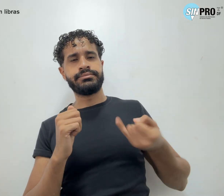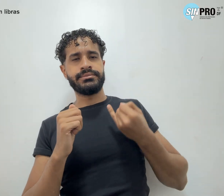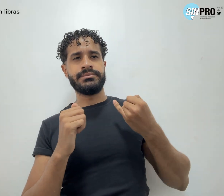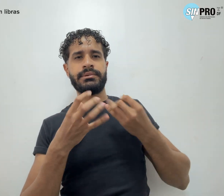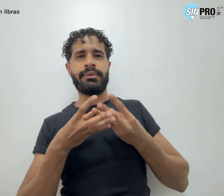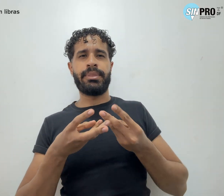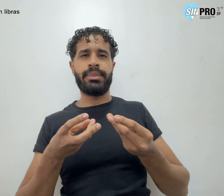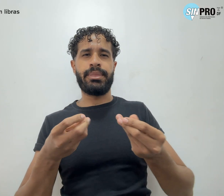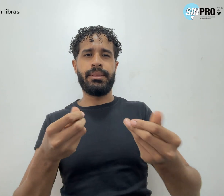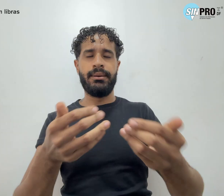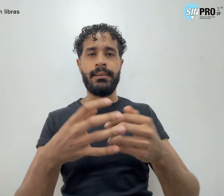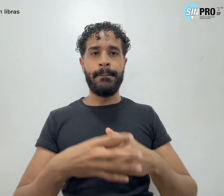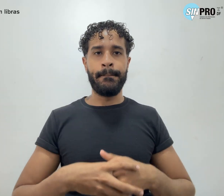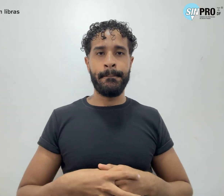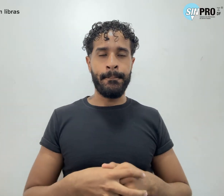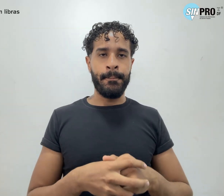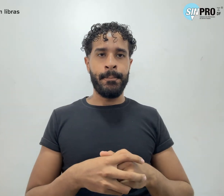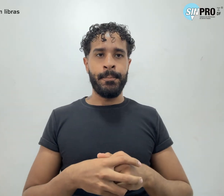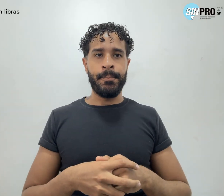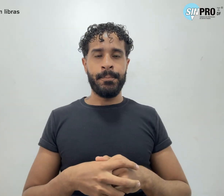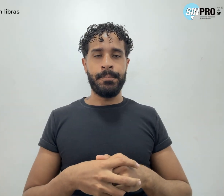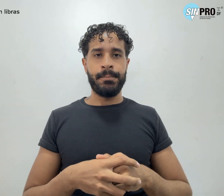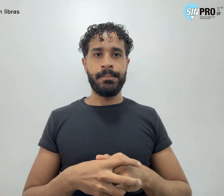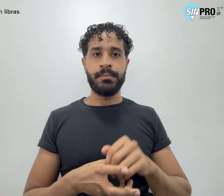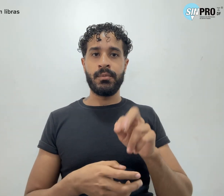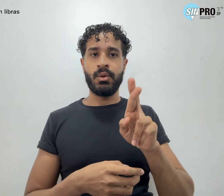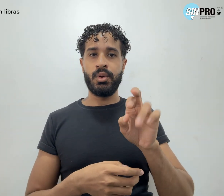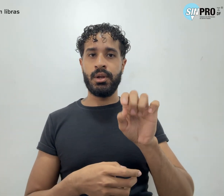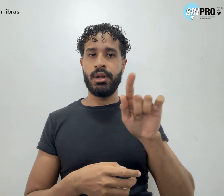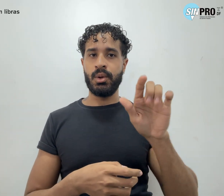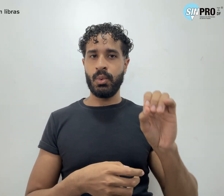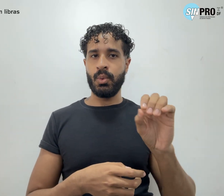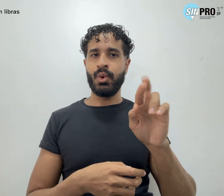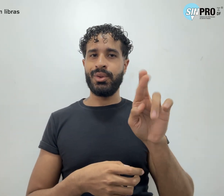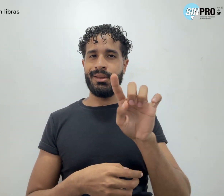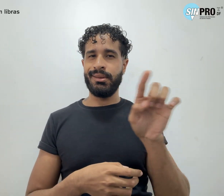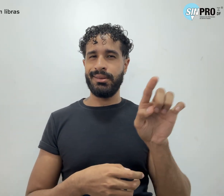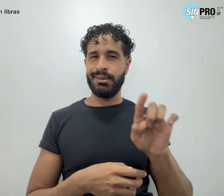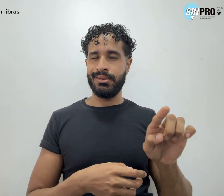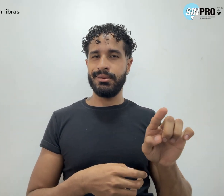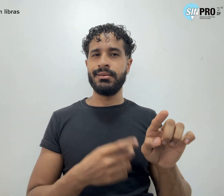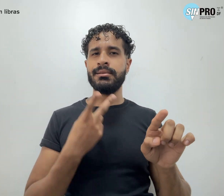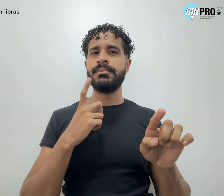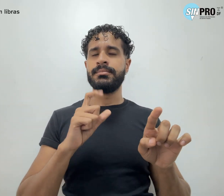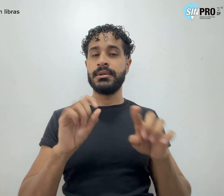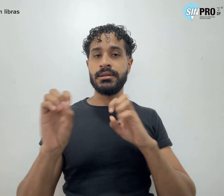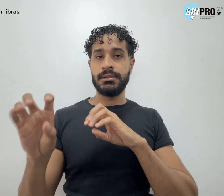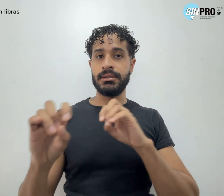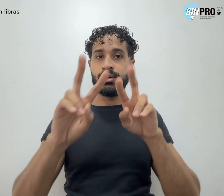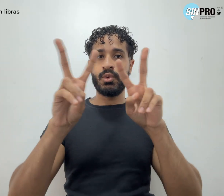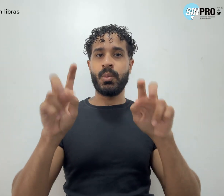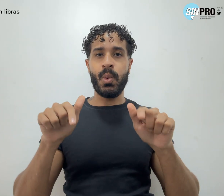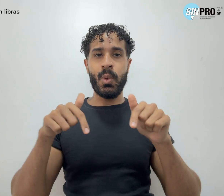precarização. Para Rodrigo Rodrigues, ensinar sobre lutas sindicais